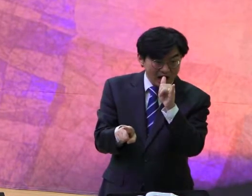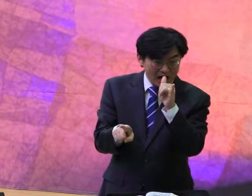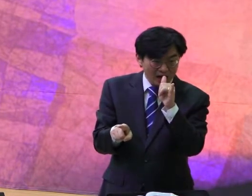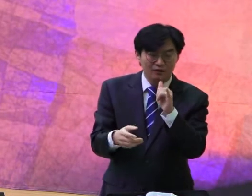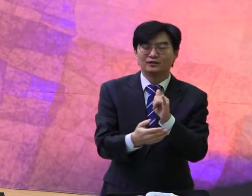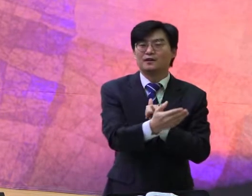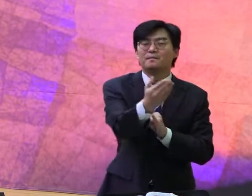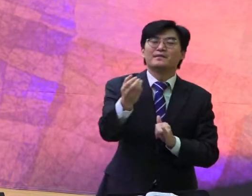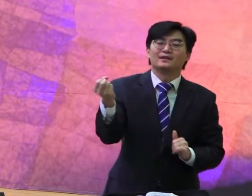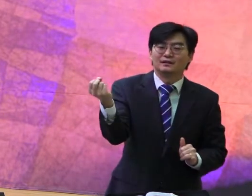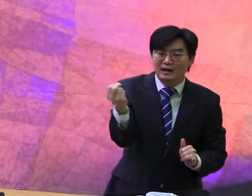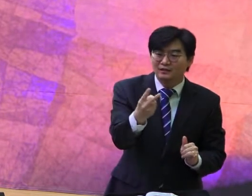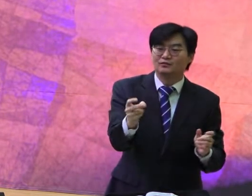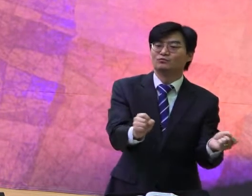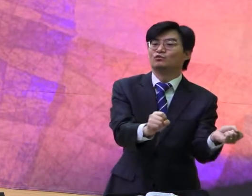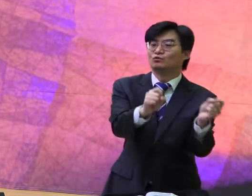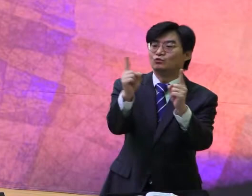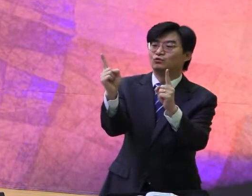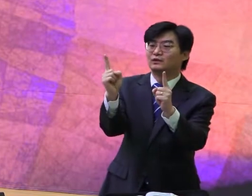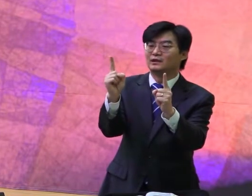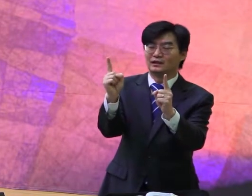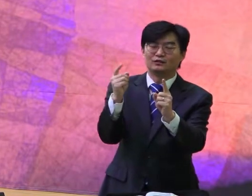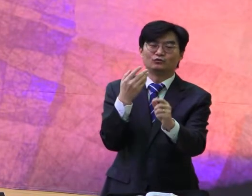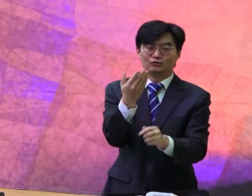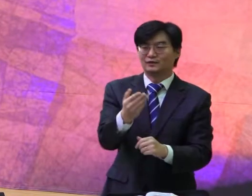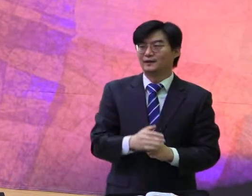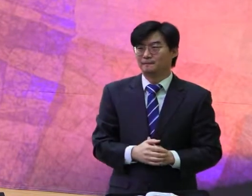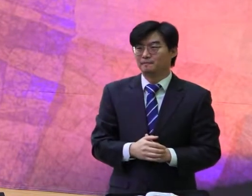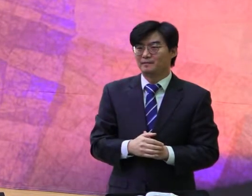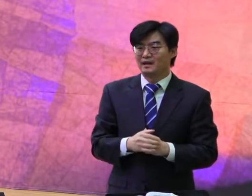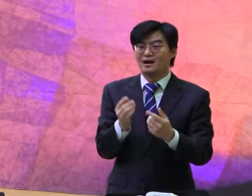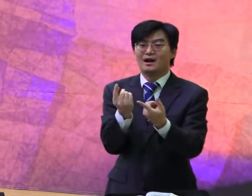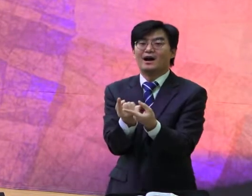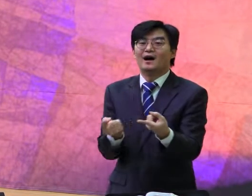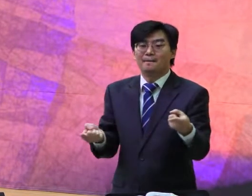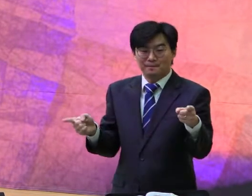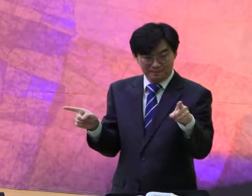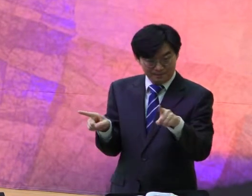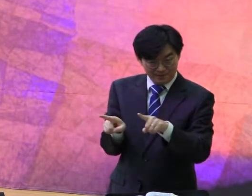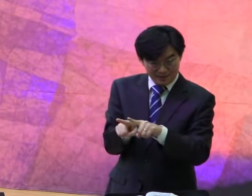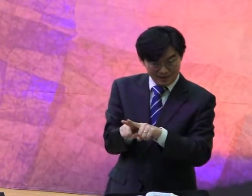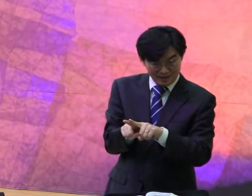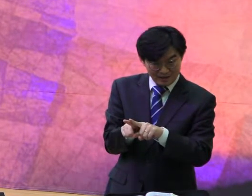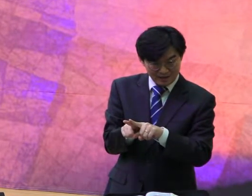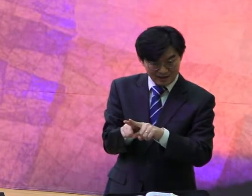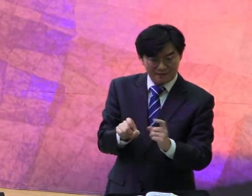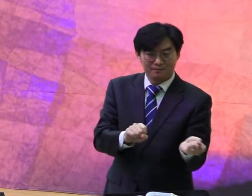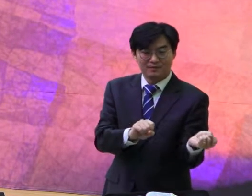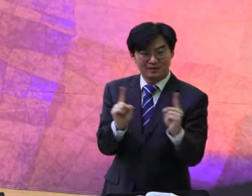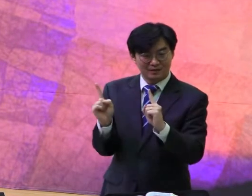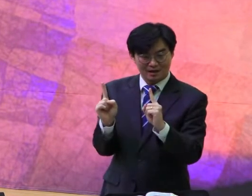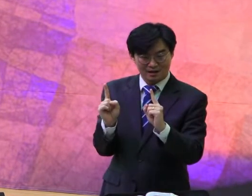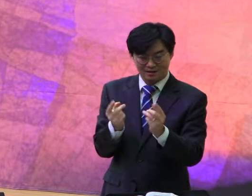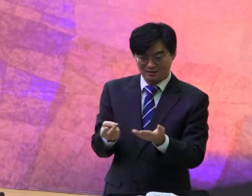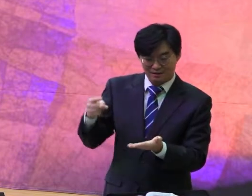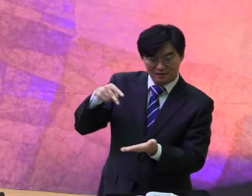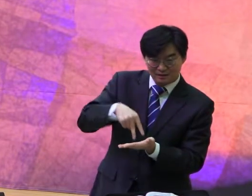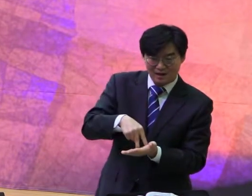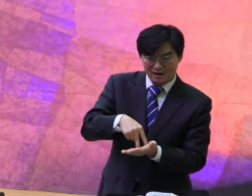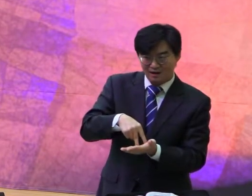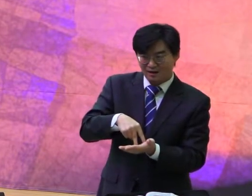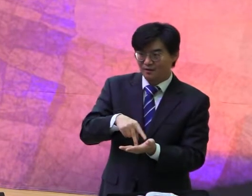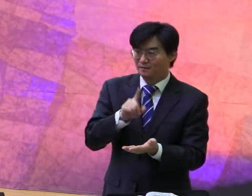일으키심을 받은 것이다. 함께 일으키심을 받았다라고 이야기했습니다. 과거형으로